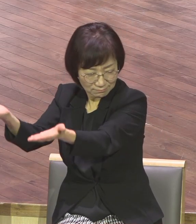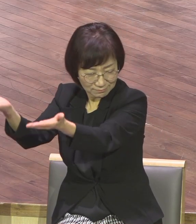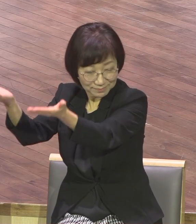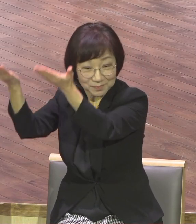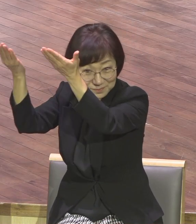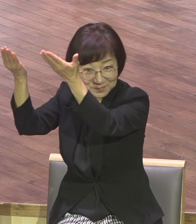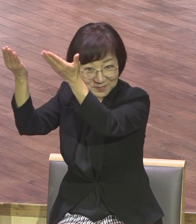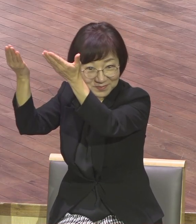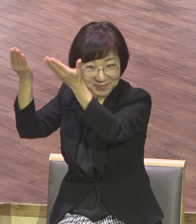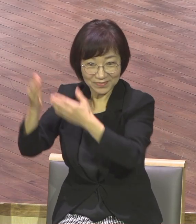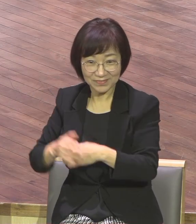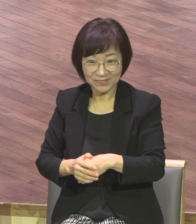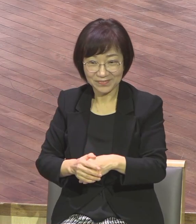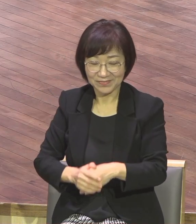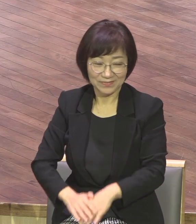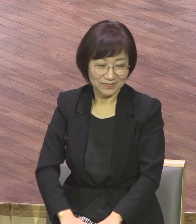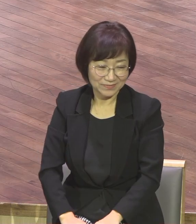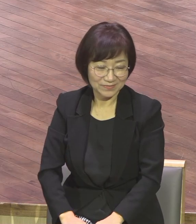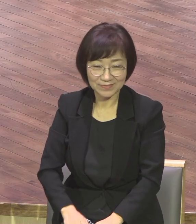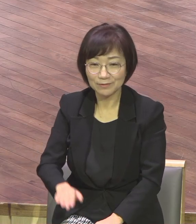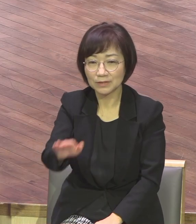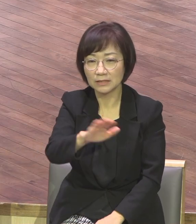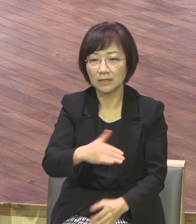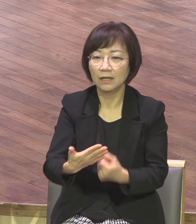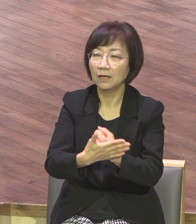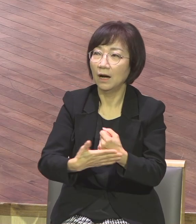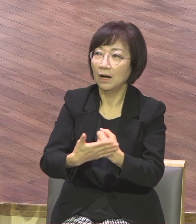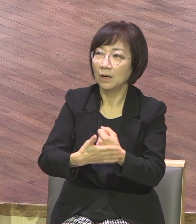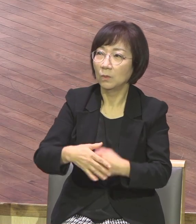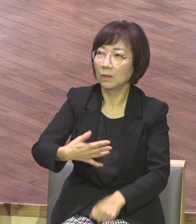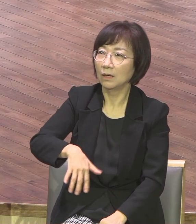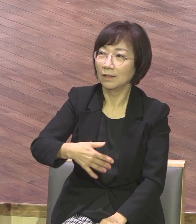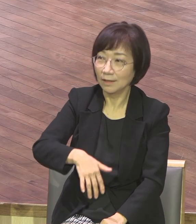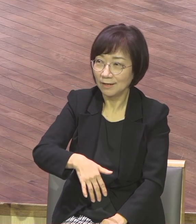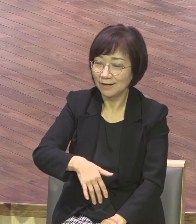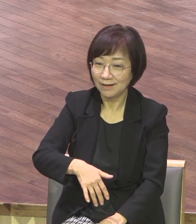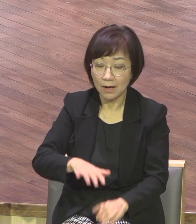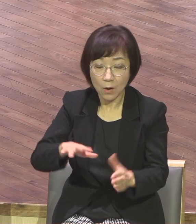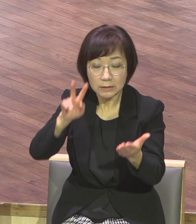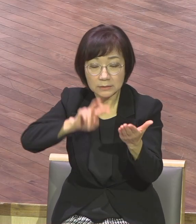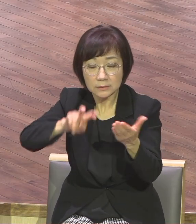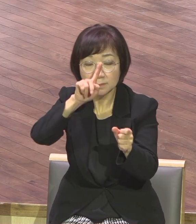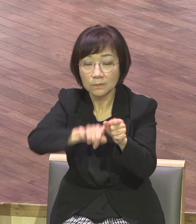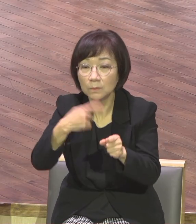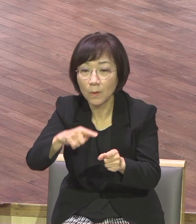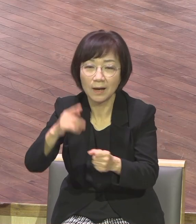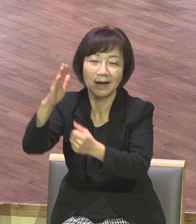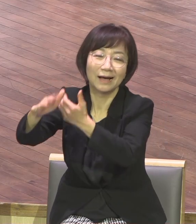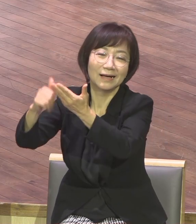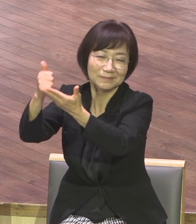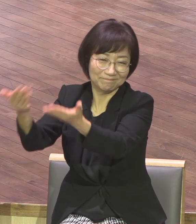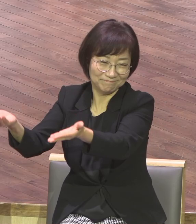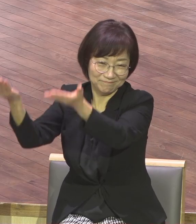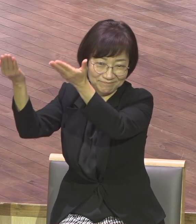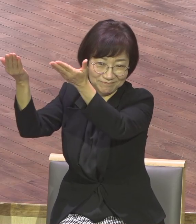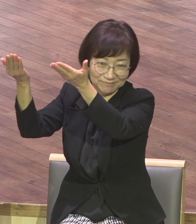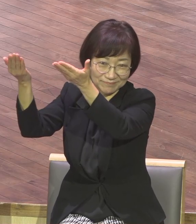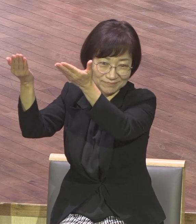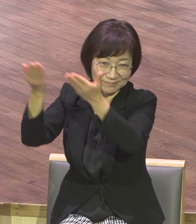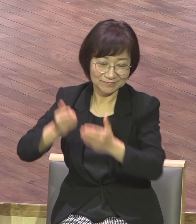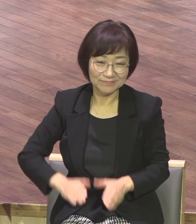하나님을 찬양하는 그 찬양이 아름답구나 은혜롭구나. 아멘. 하나님을 위한 거예요. 모든 게 하나님을 위한 거예요.